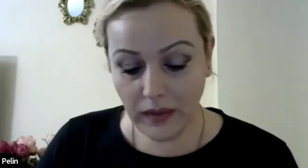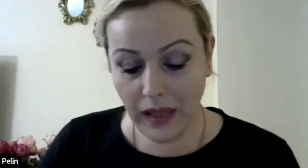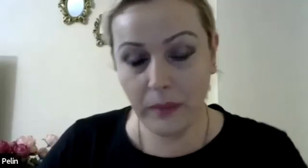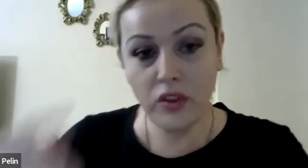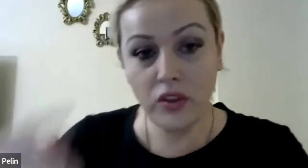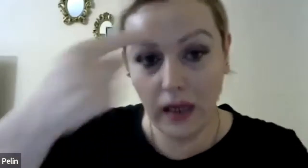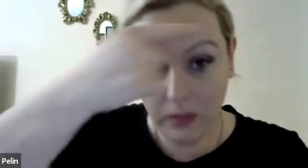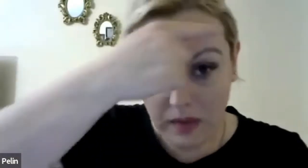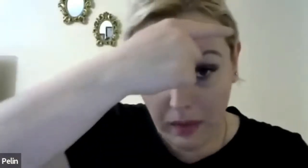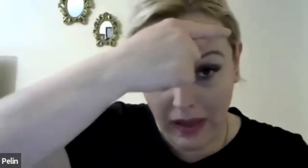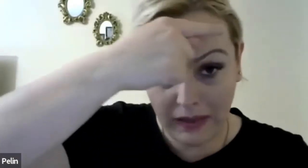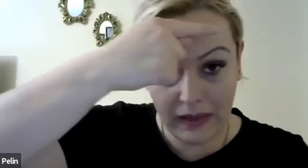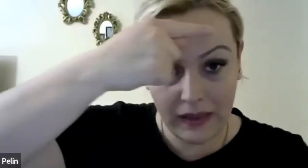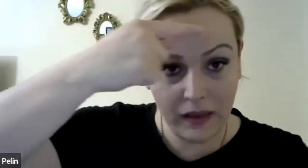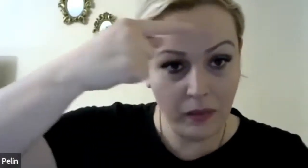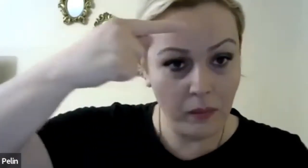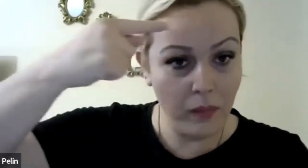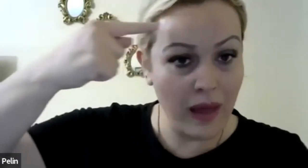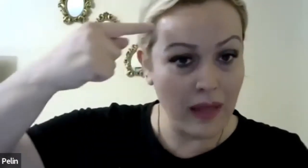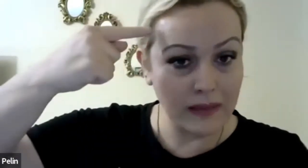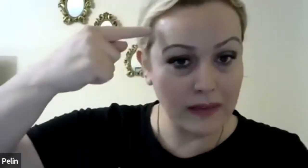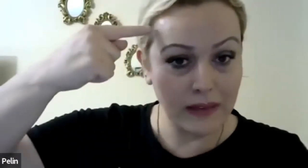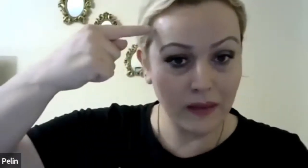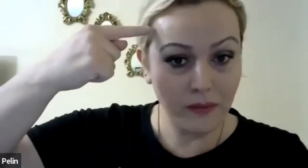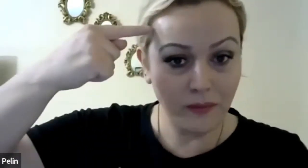Diğer bir işaretimiz belki, belki,